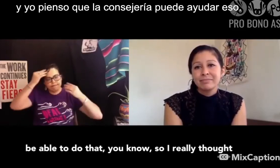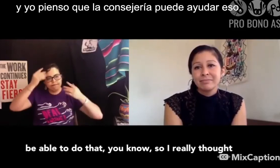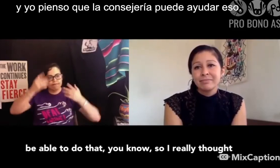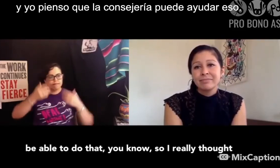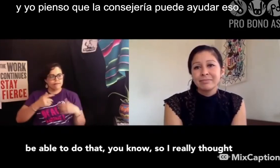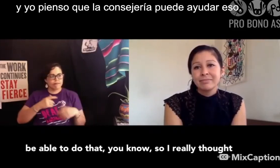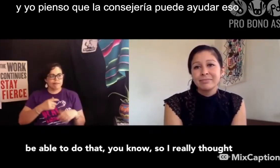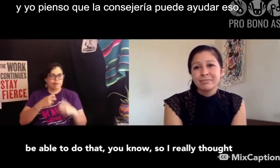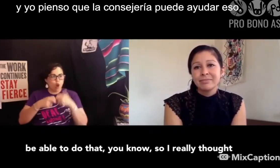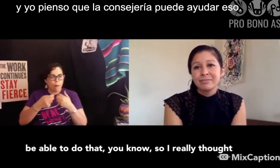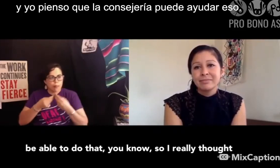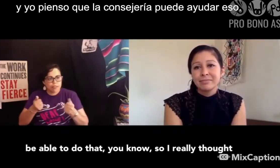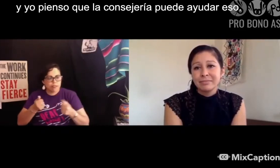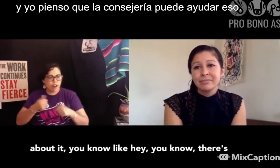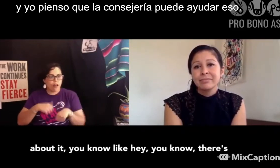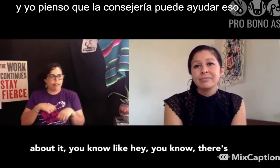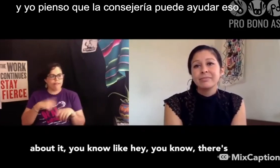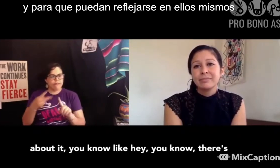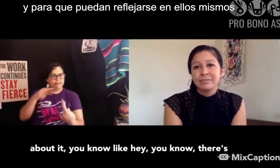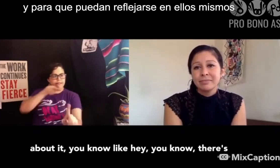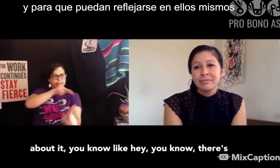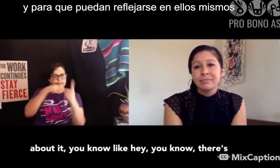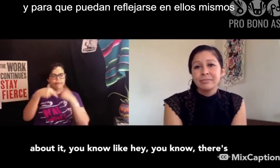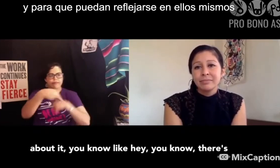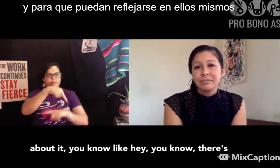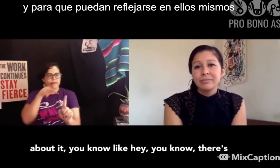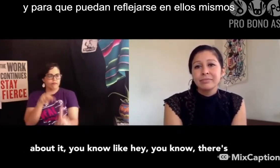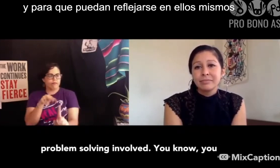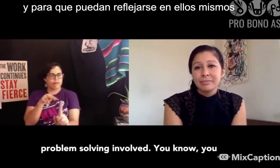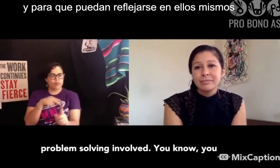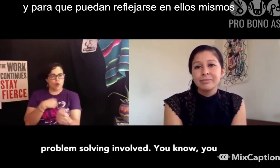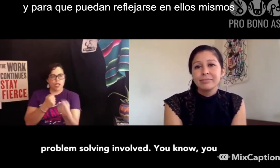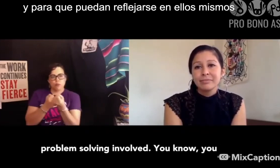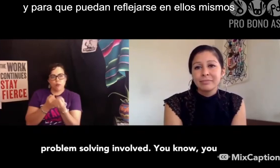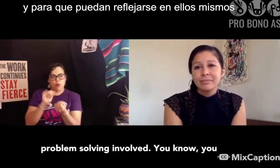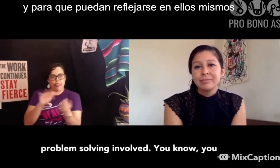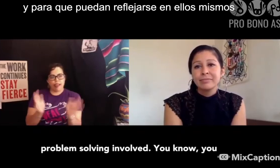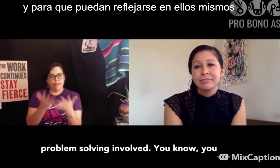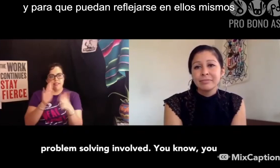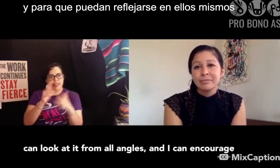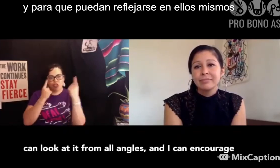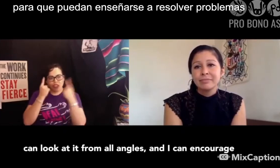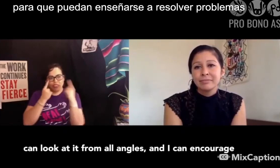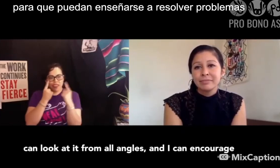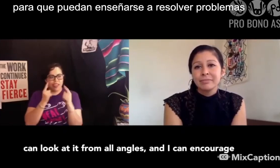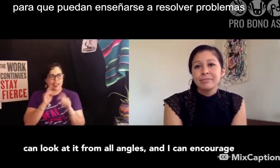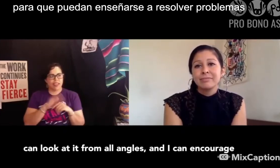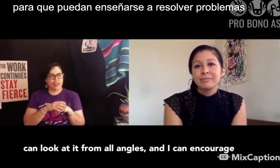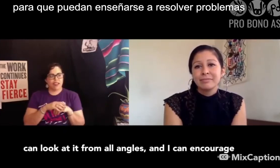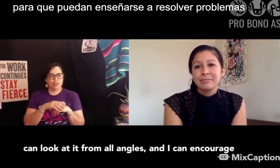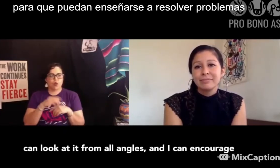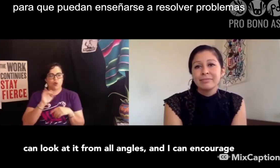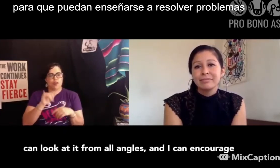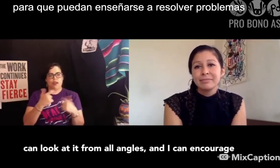yo pienso que la consejería puede ayudar eso y para que puedan reflejarse en ellos mismos, para